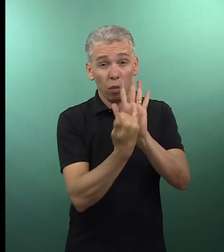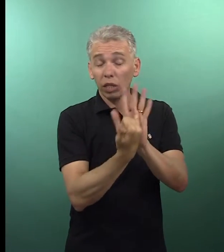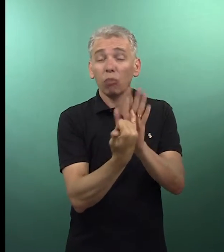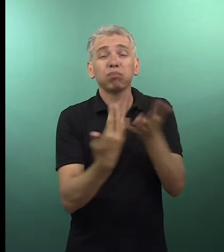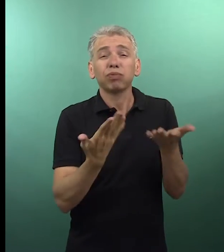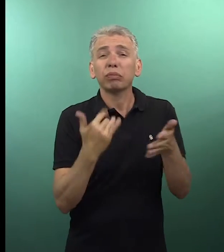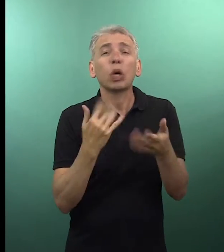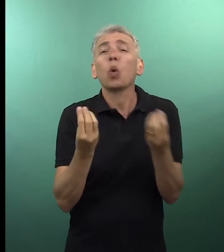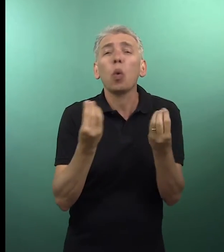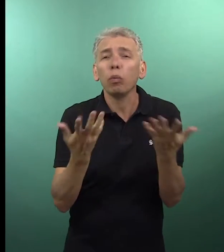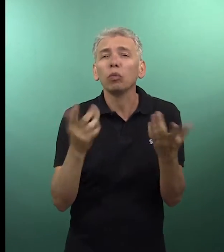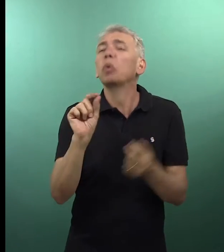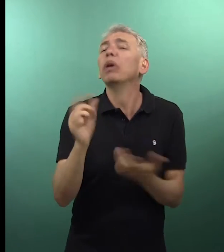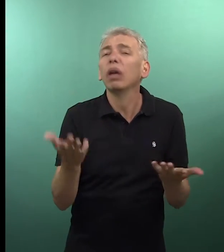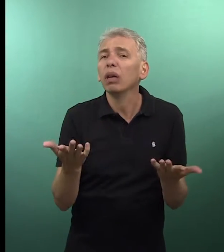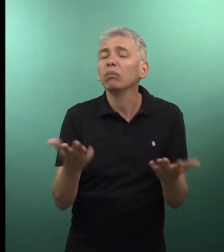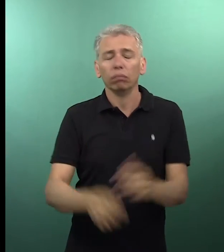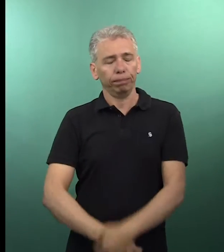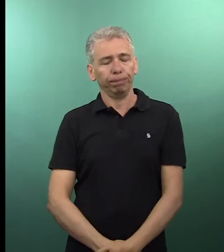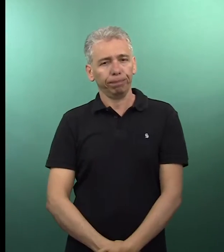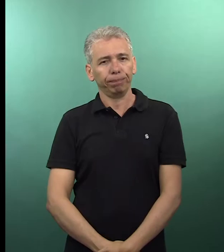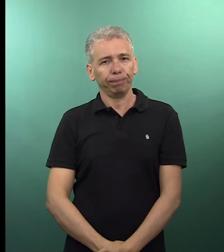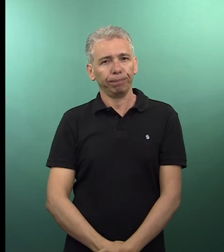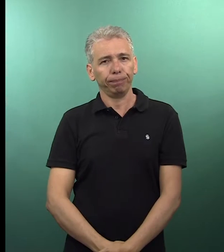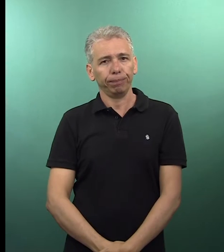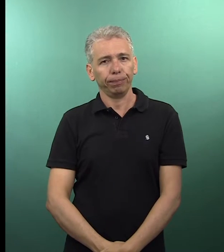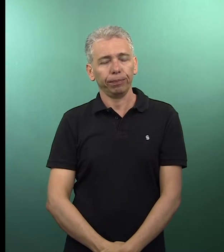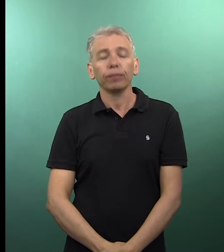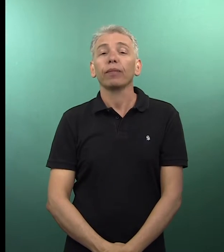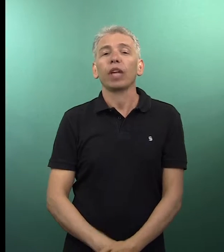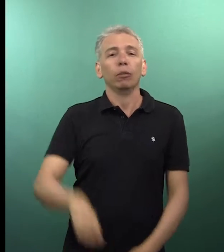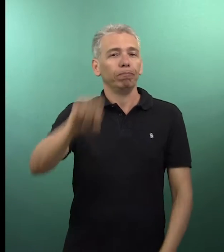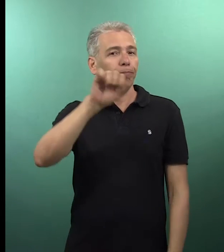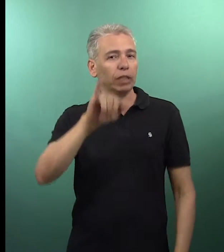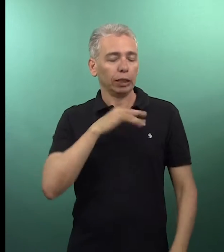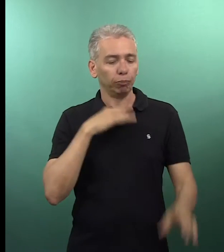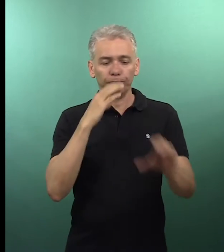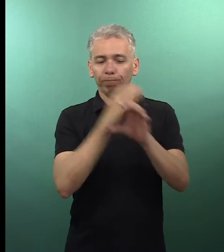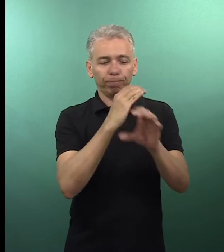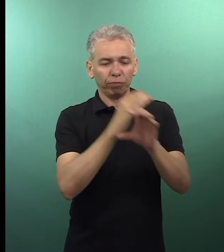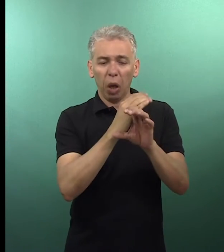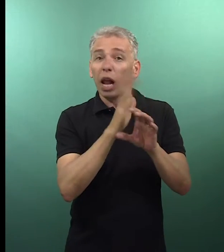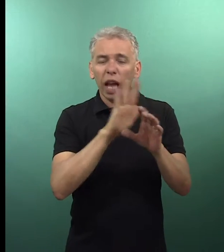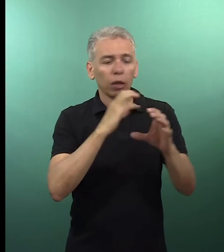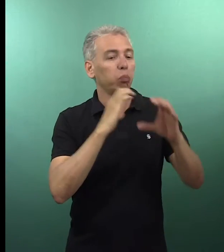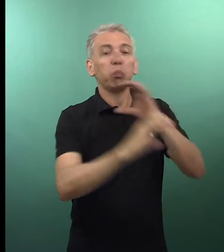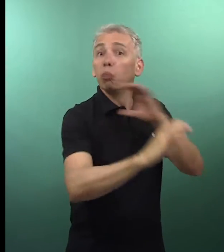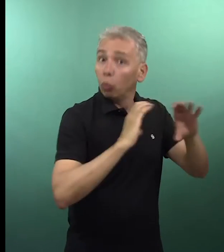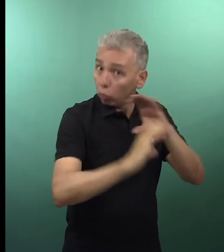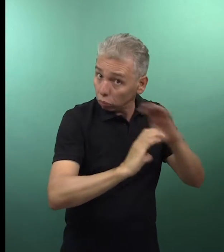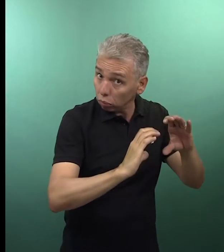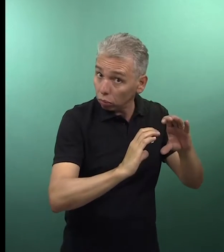adaptação o projeto específico incluindo os recursos de tecnologia assistiva inciso 7